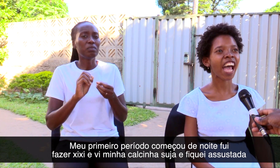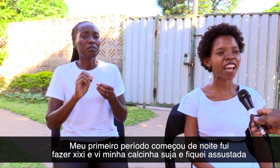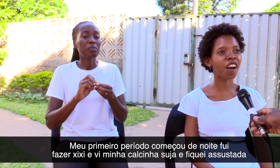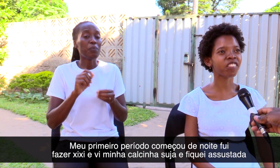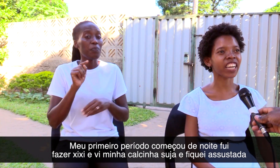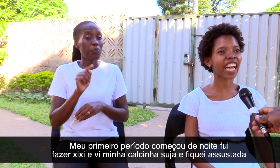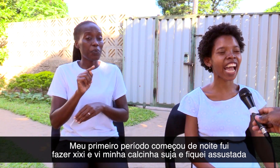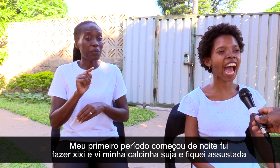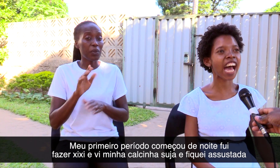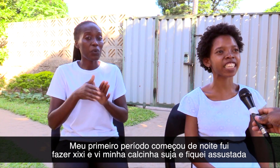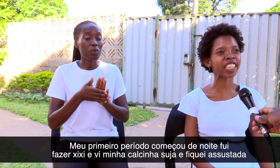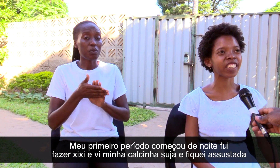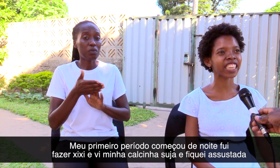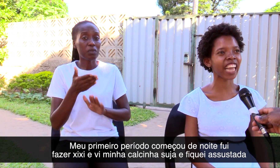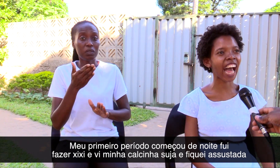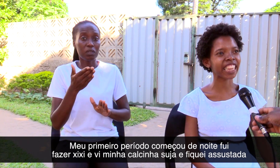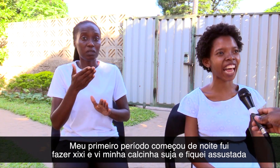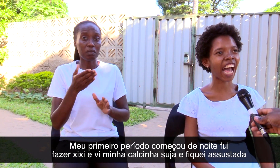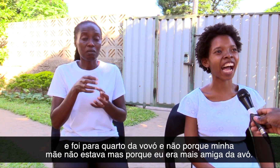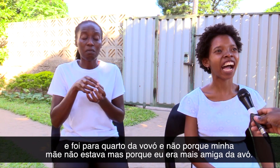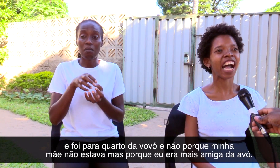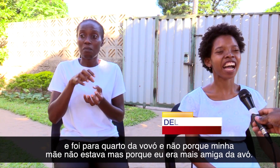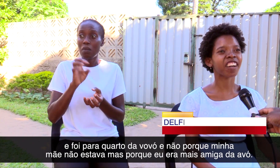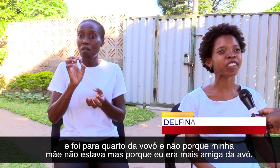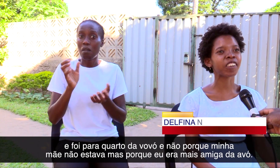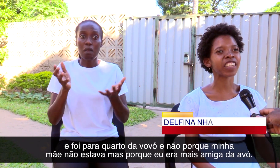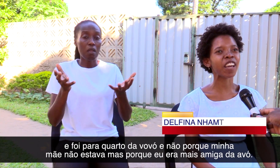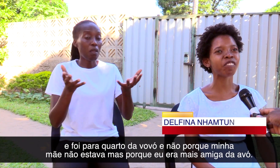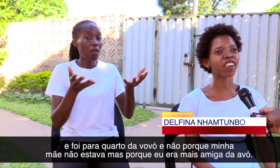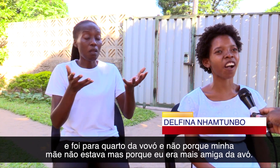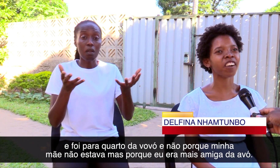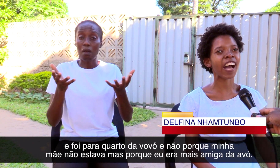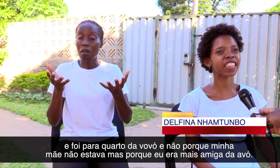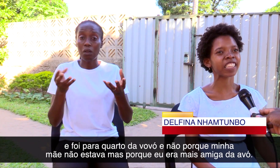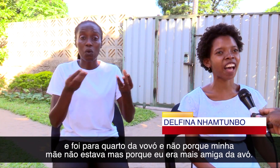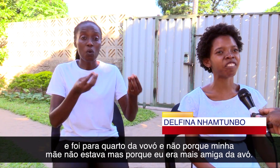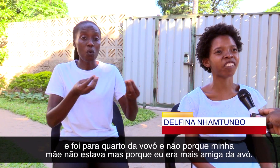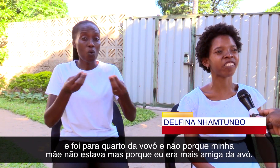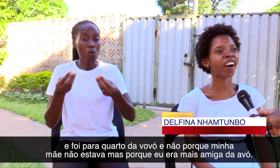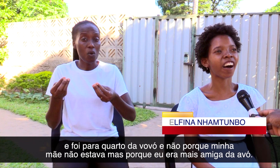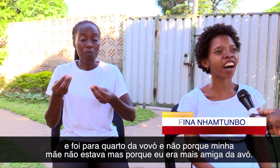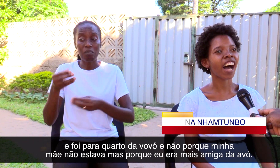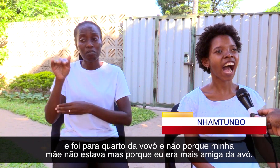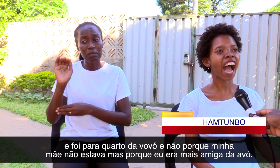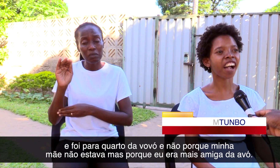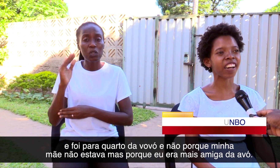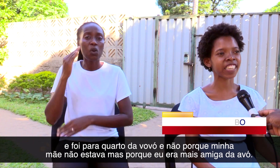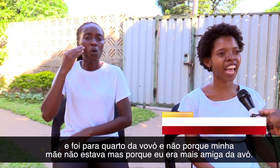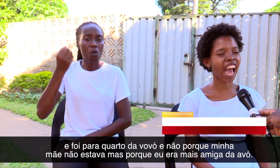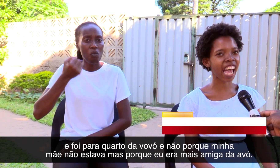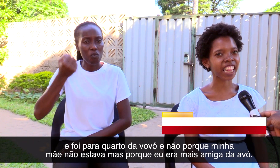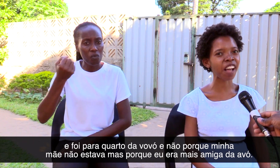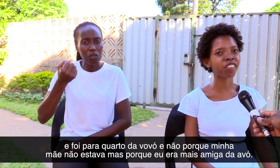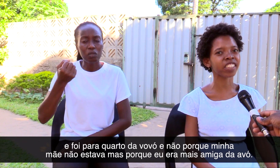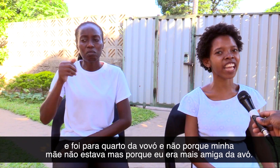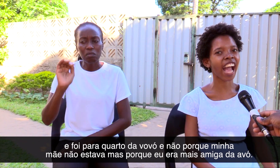assinatura, eu fiquei assustada. Corri para o quarto da vovó, acordei